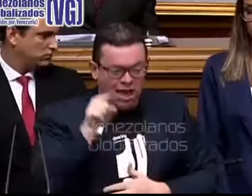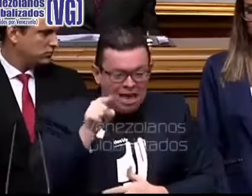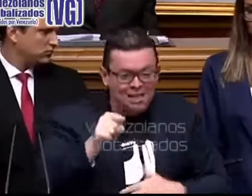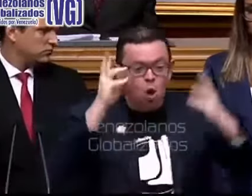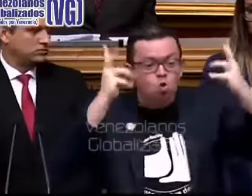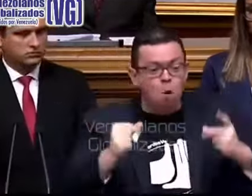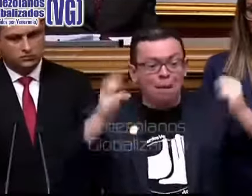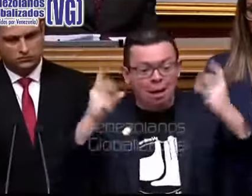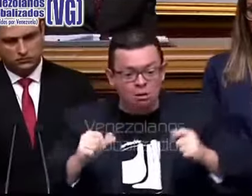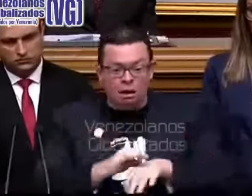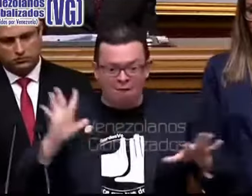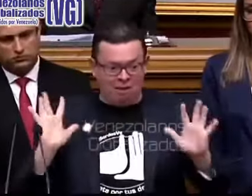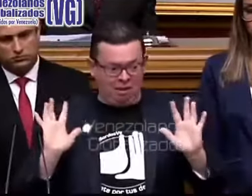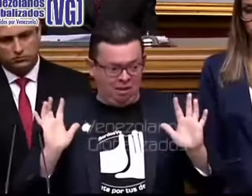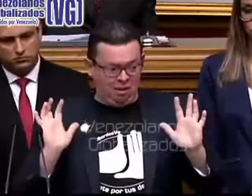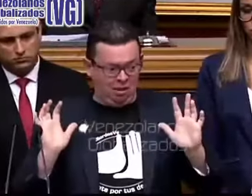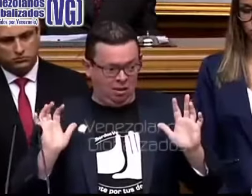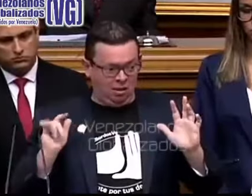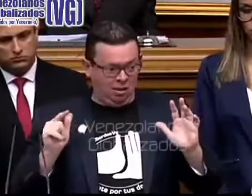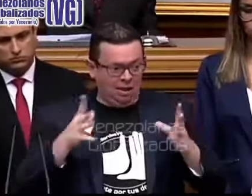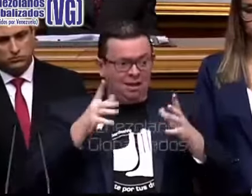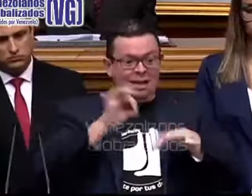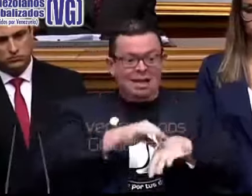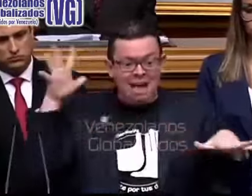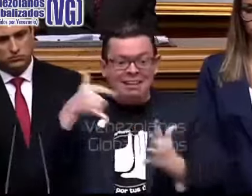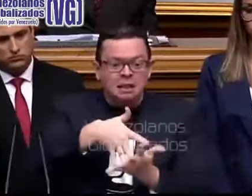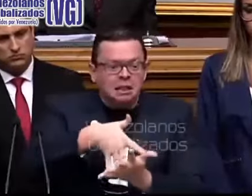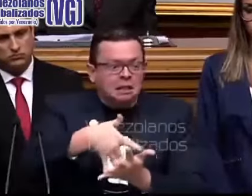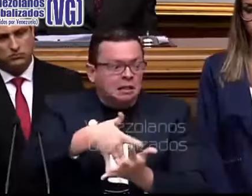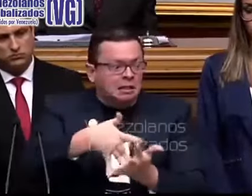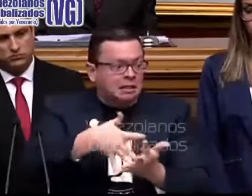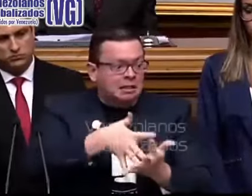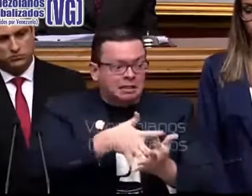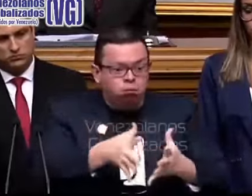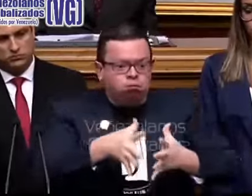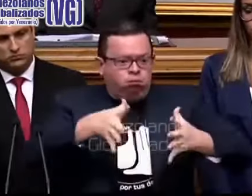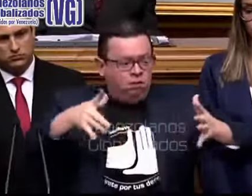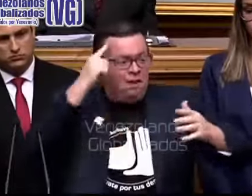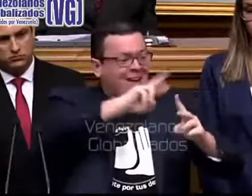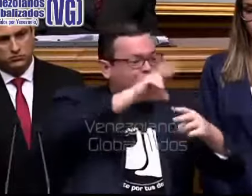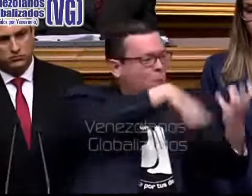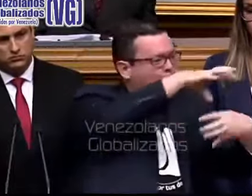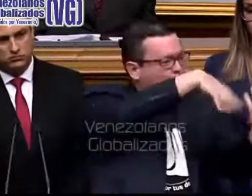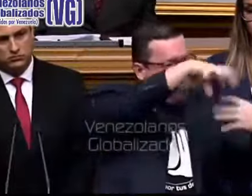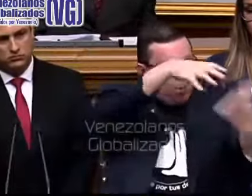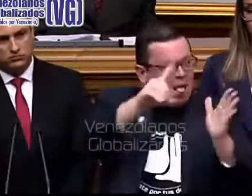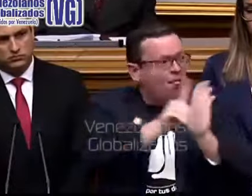manifestó no haber recibido ningún tipo de asesoría. Y estas cifras son graves. Siguen demostrando el estado